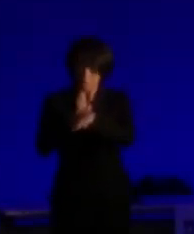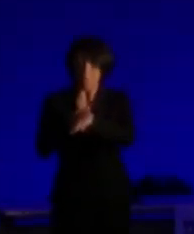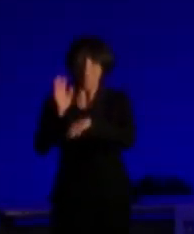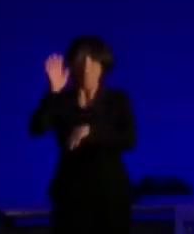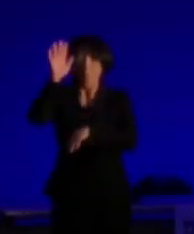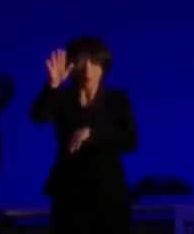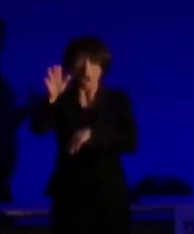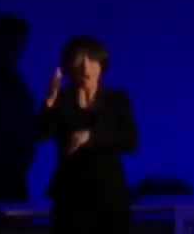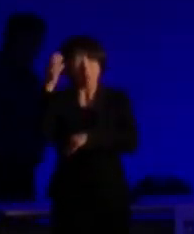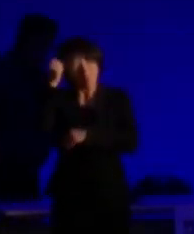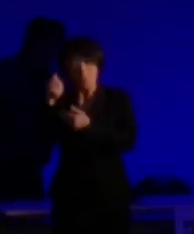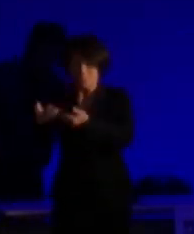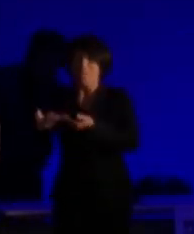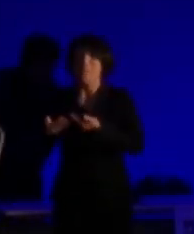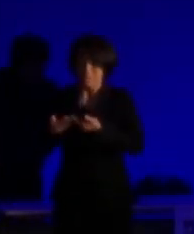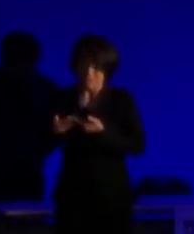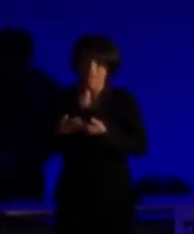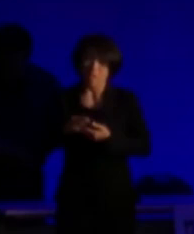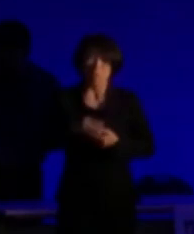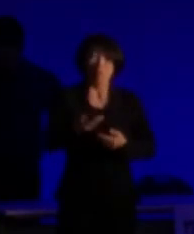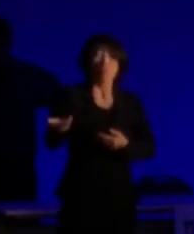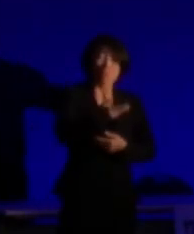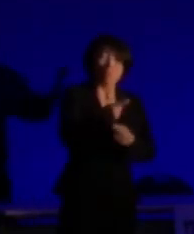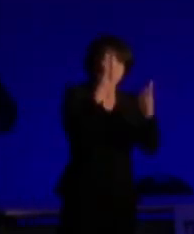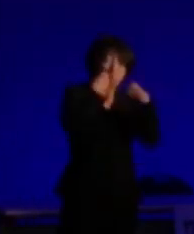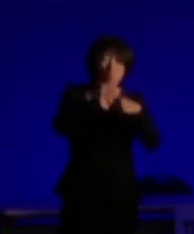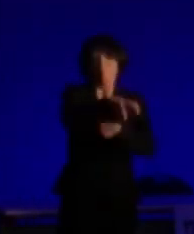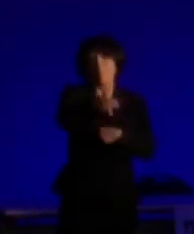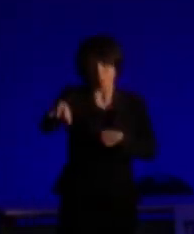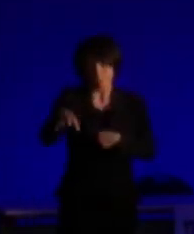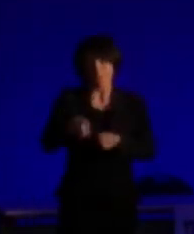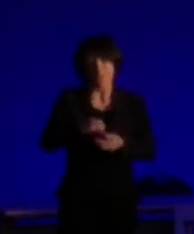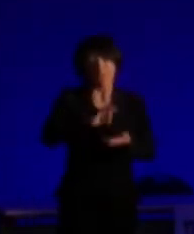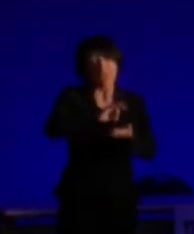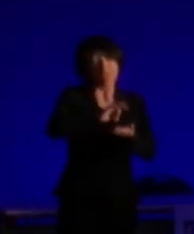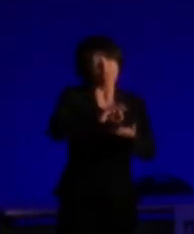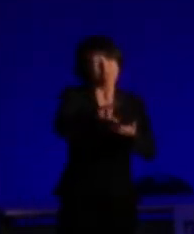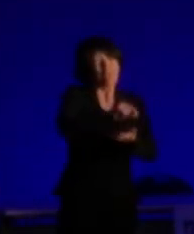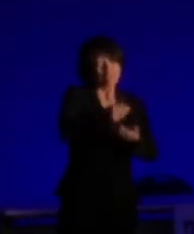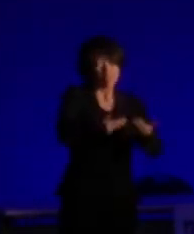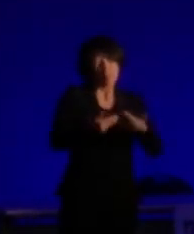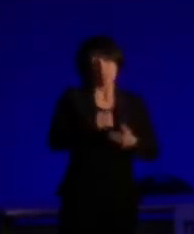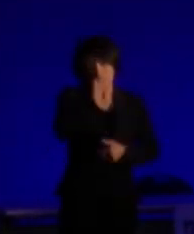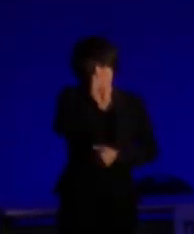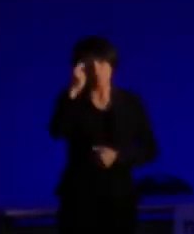いて、また次にそれぞれの場所で生かしていただけるのではないかと思います。